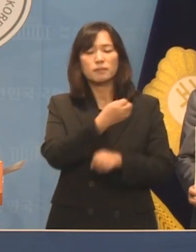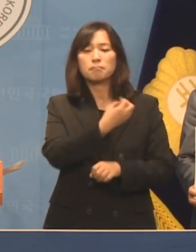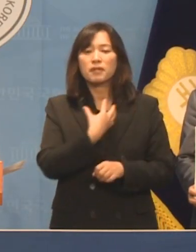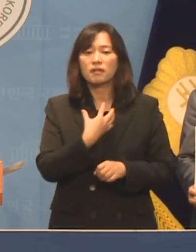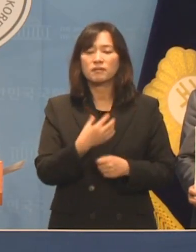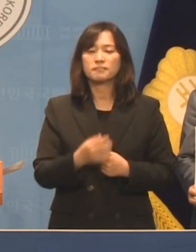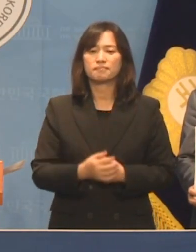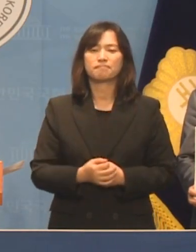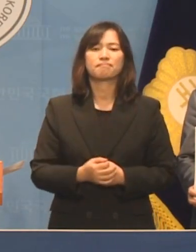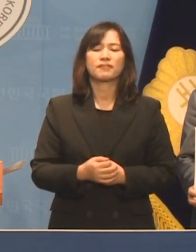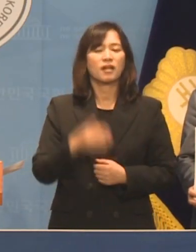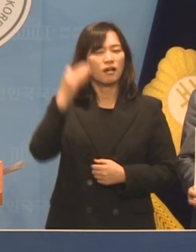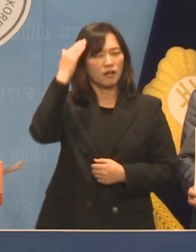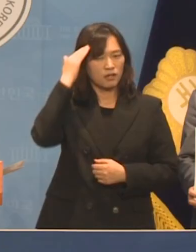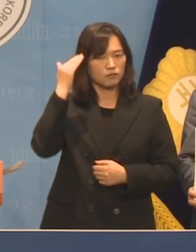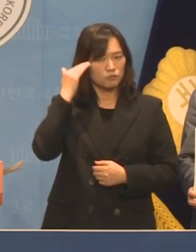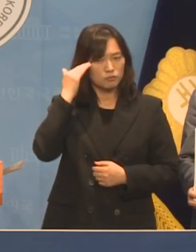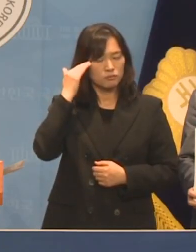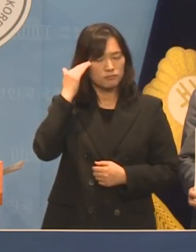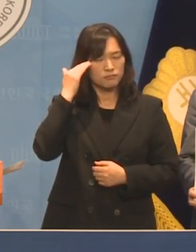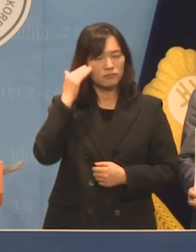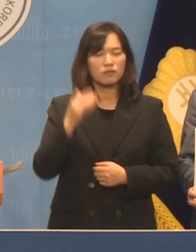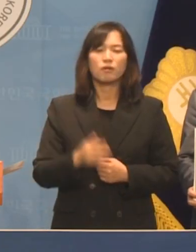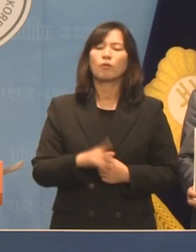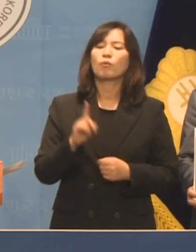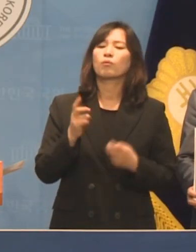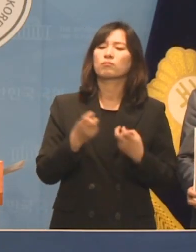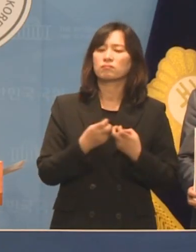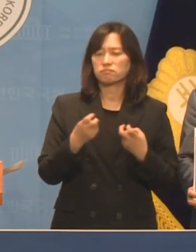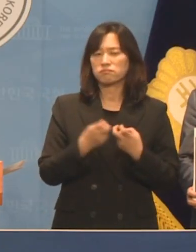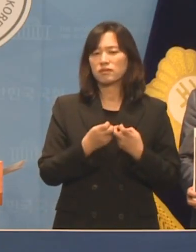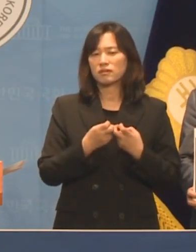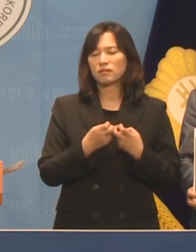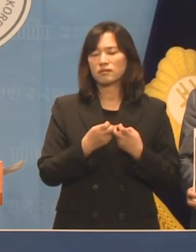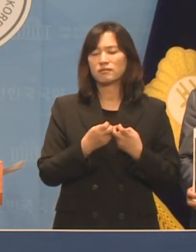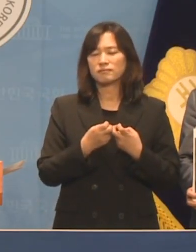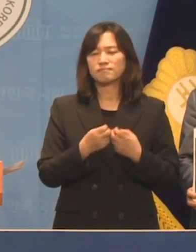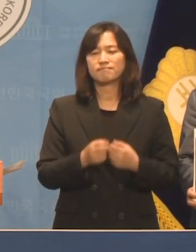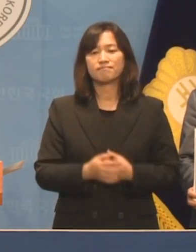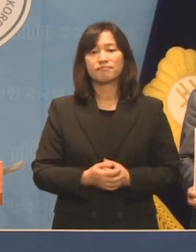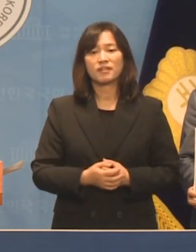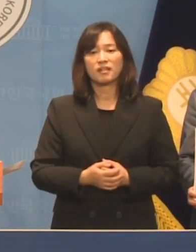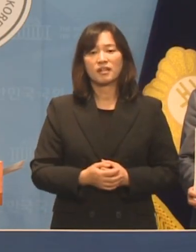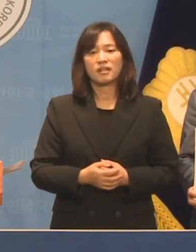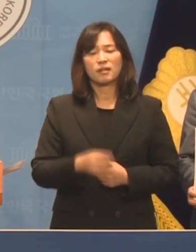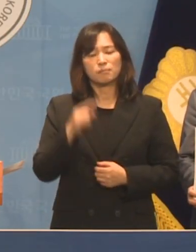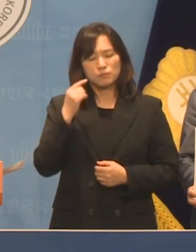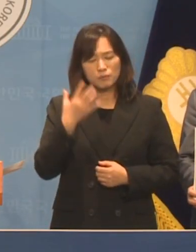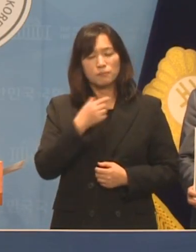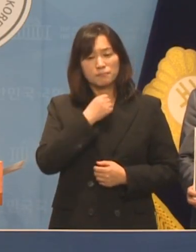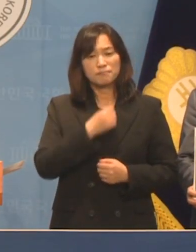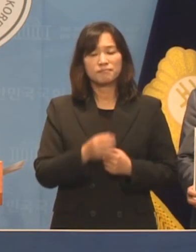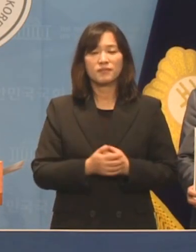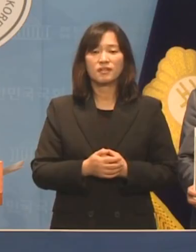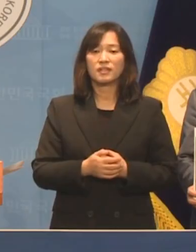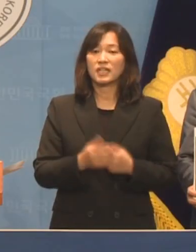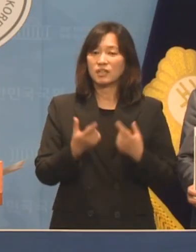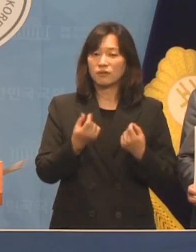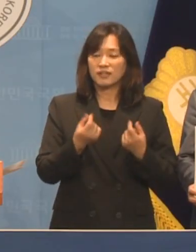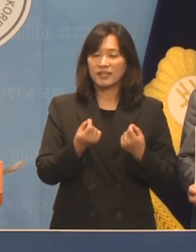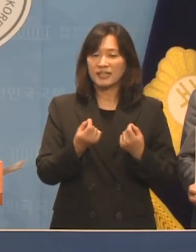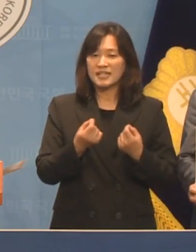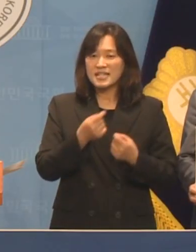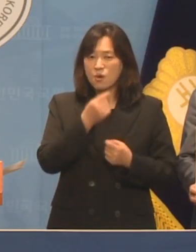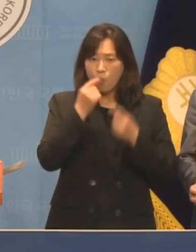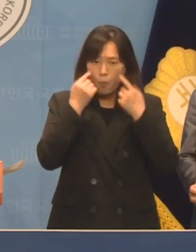나옵니다. 대한민국 도대체 어떻게 되어가고 있는 것인지 한번 물으면서, 이렇게 빼박